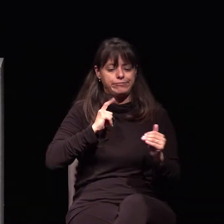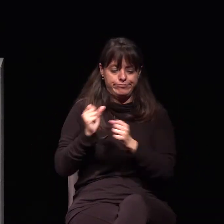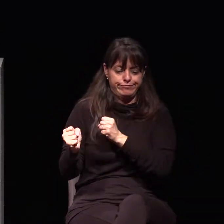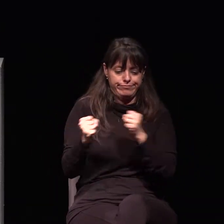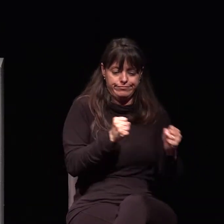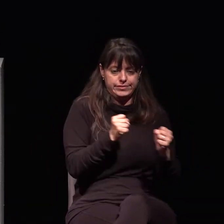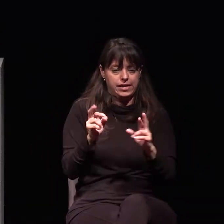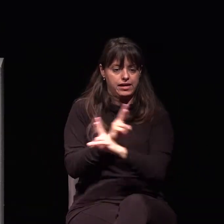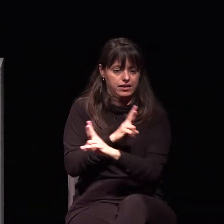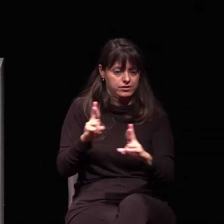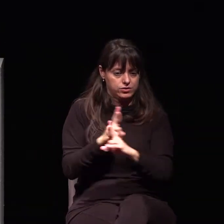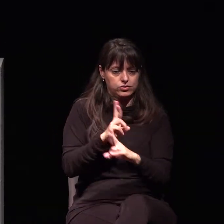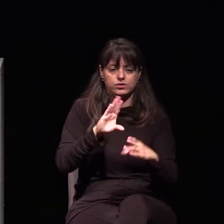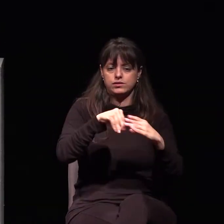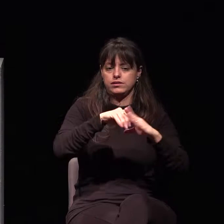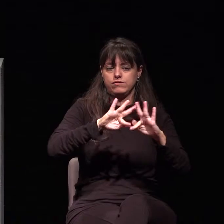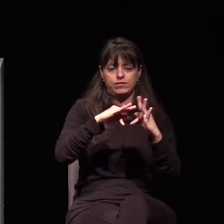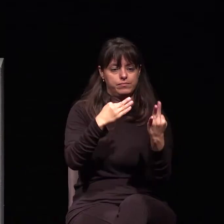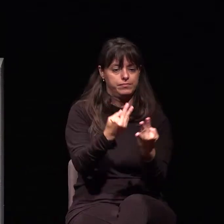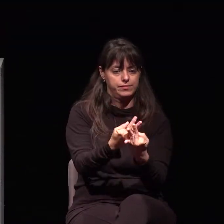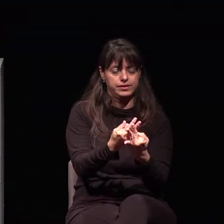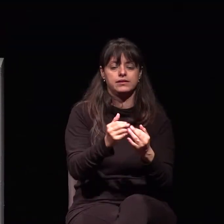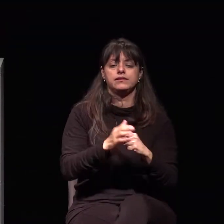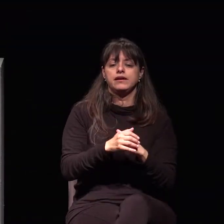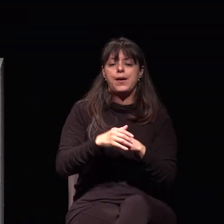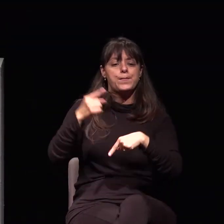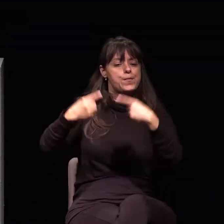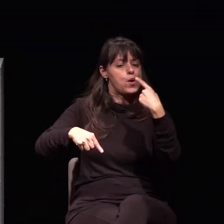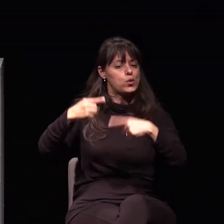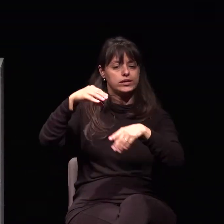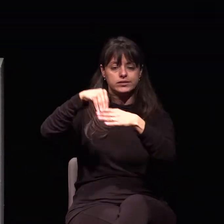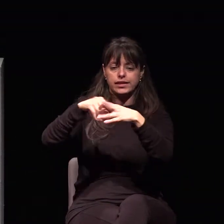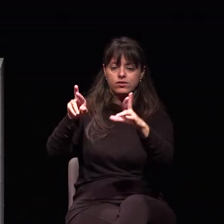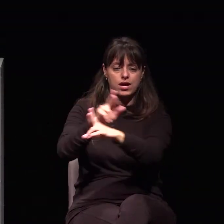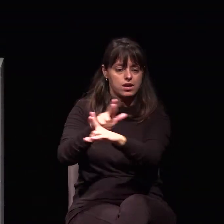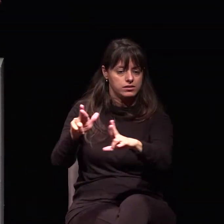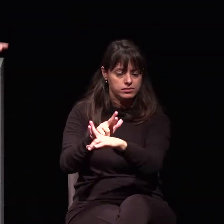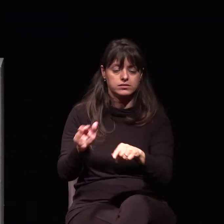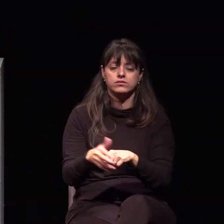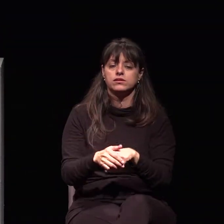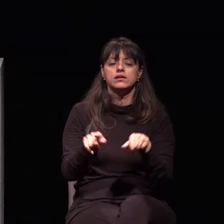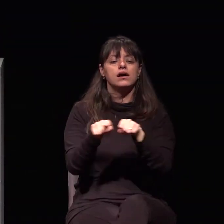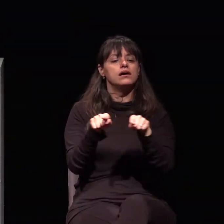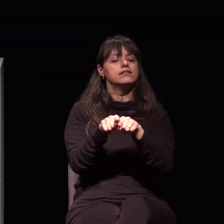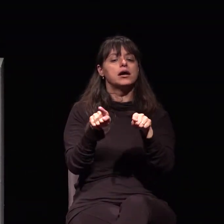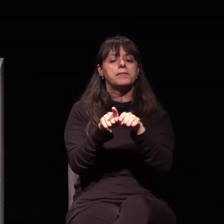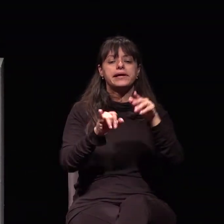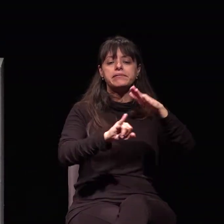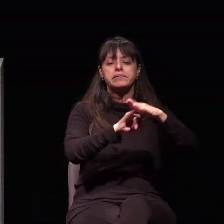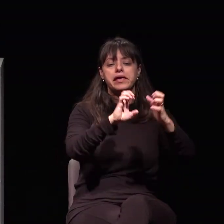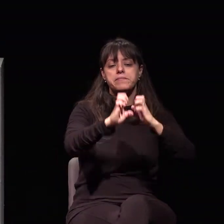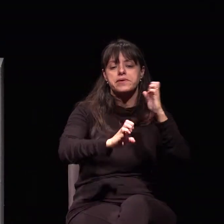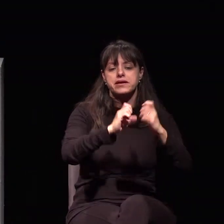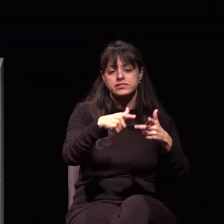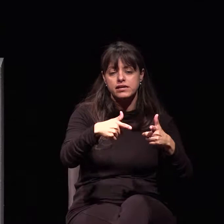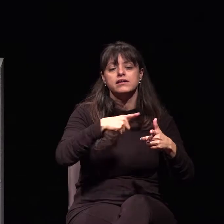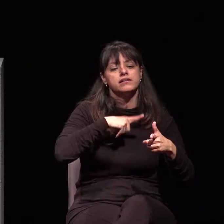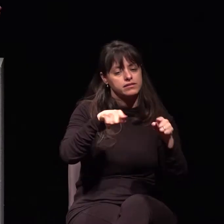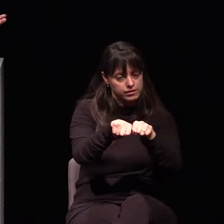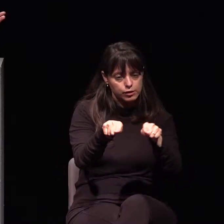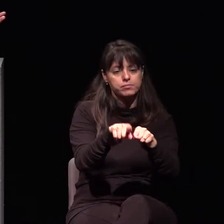nas relações familiares, nas relações políticas, institucionais, nas relações econômicas, e,